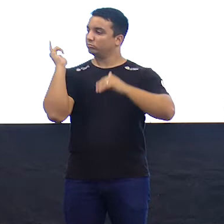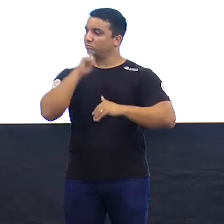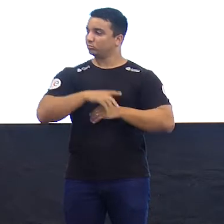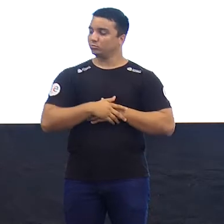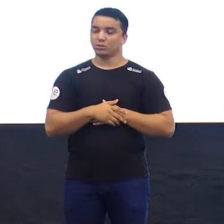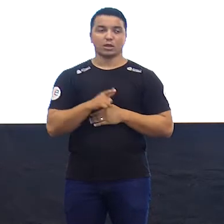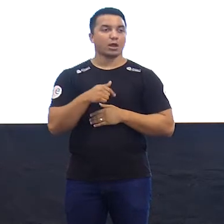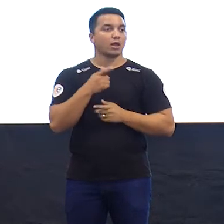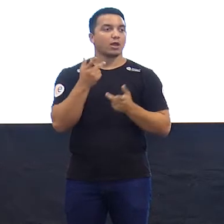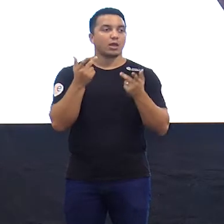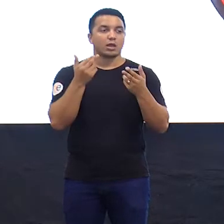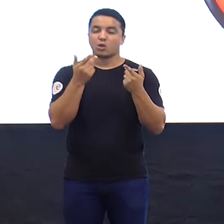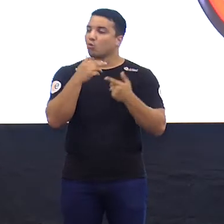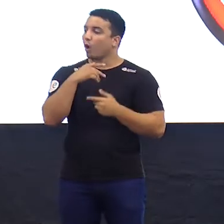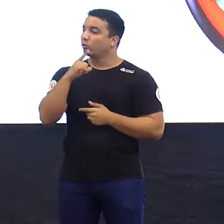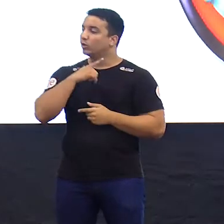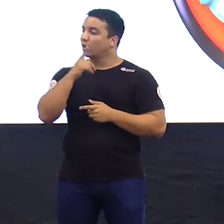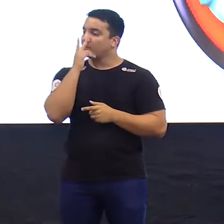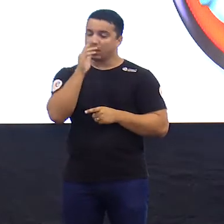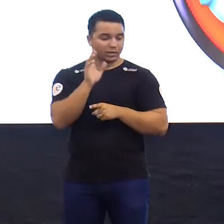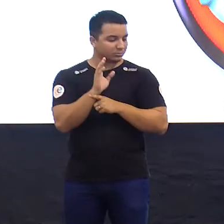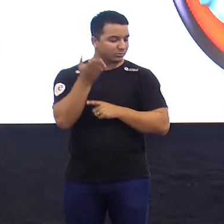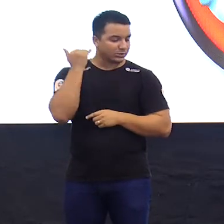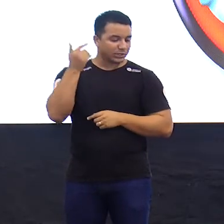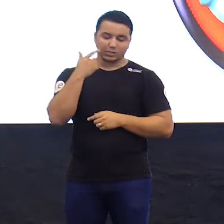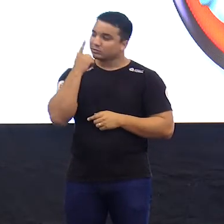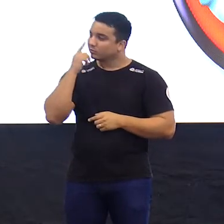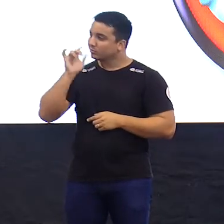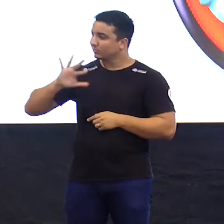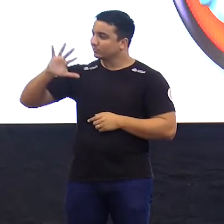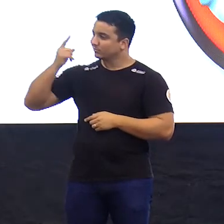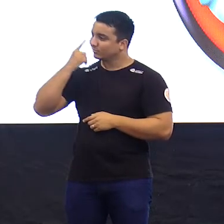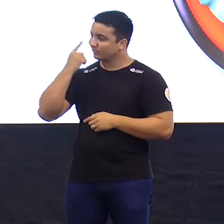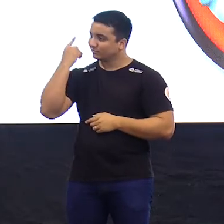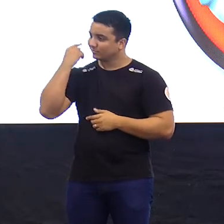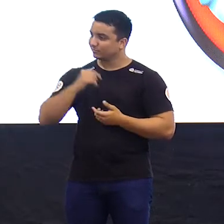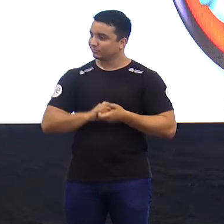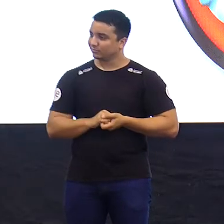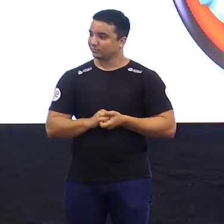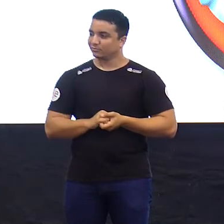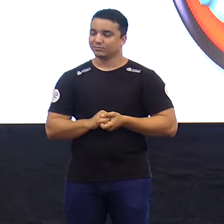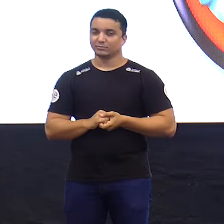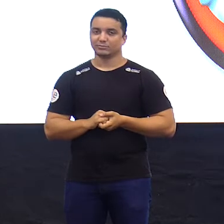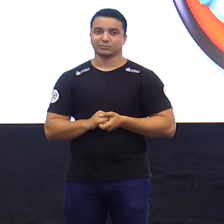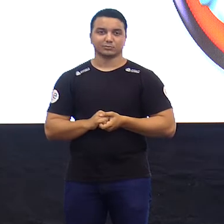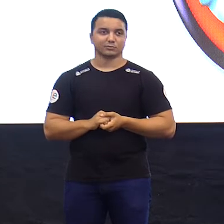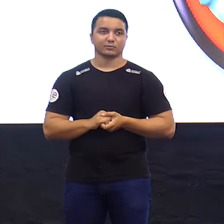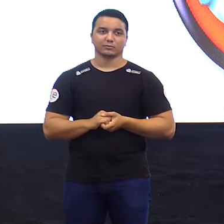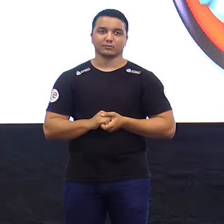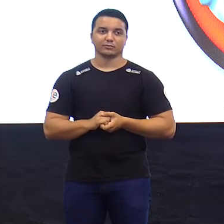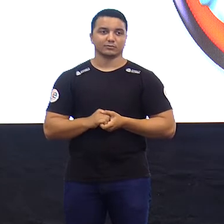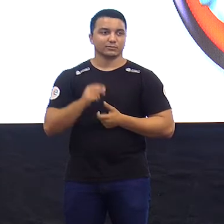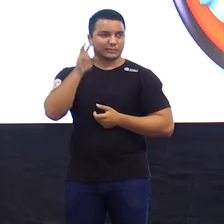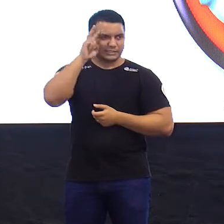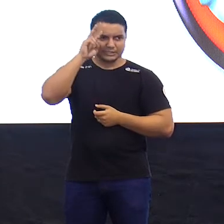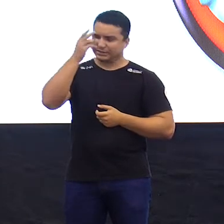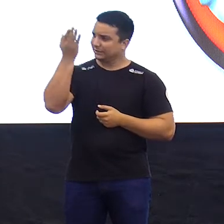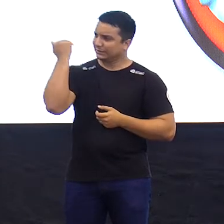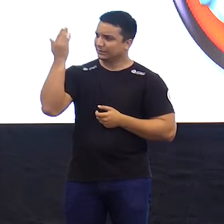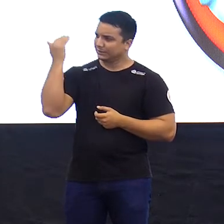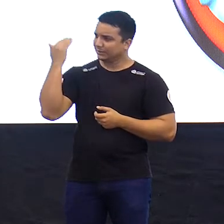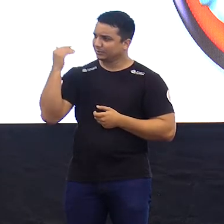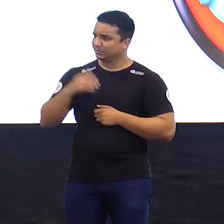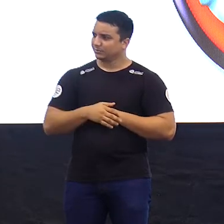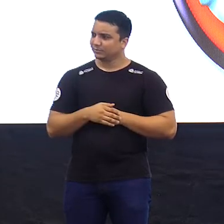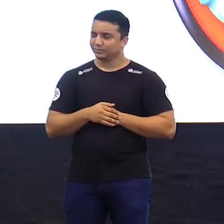alcance. Vamos fazer igual os Thundercats. Você lembra dos Thundercats? Thundercats, Thundercats, Ho! Lembra não dos Thundercats? Willy